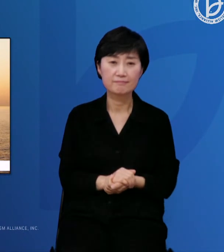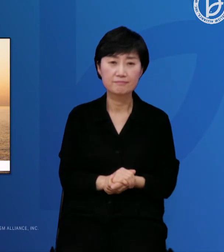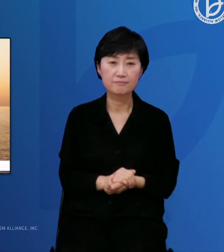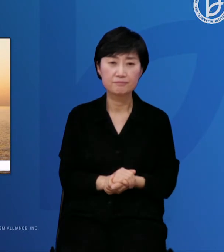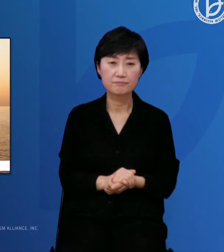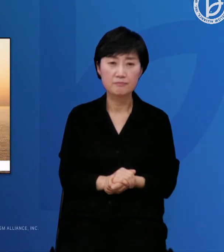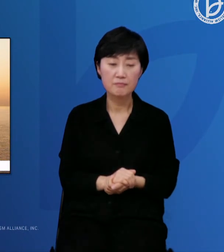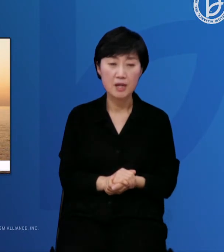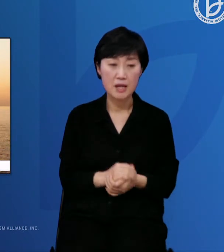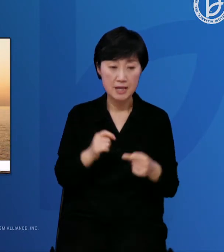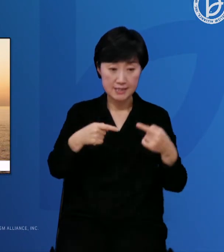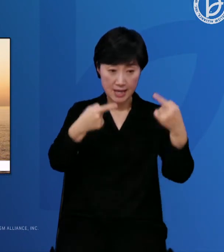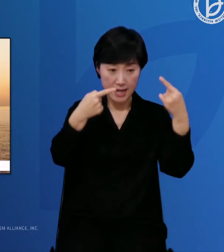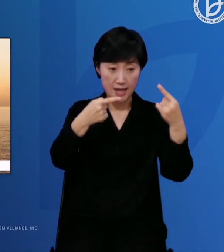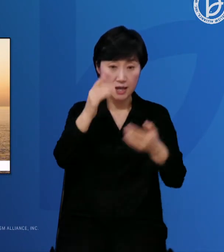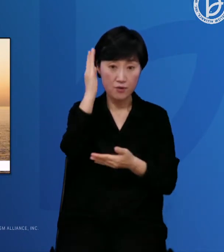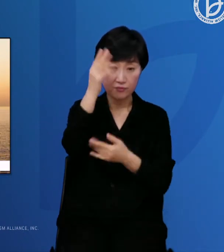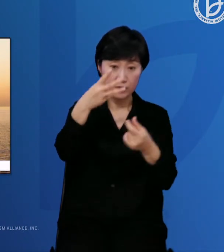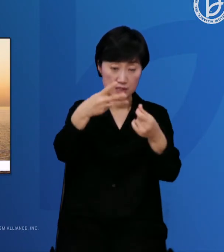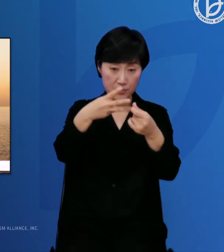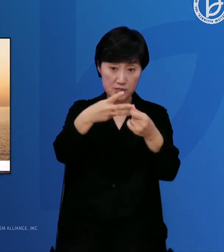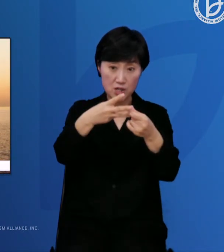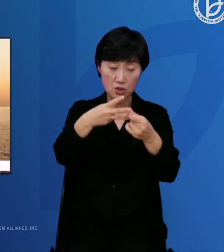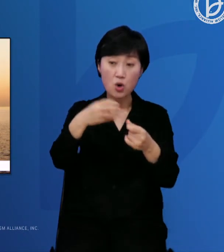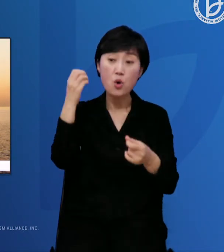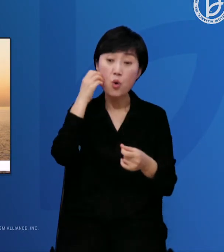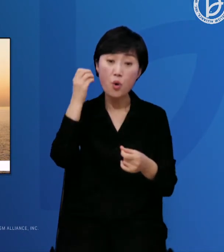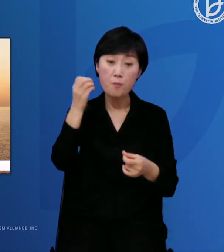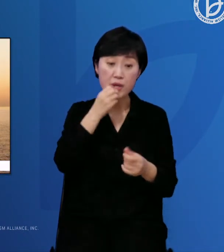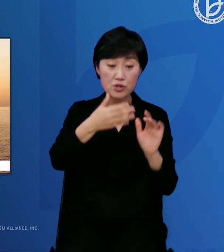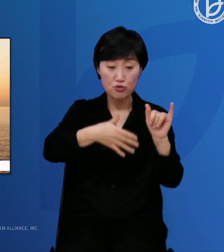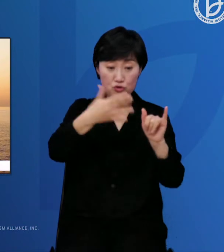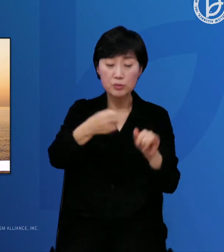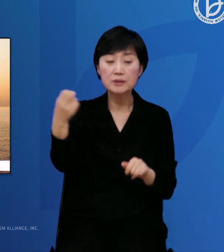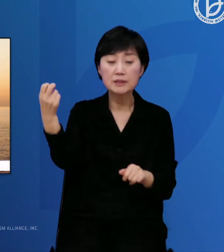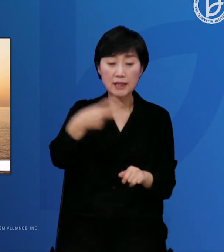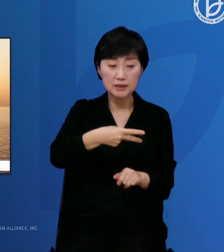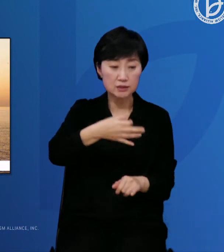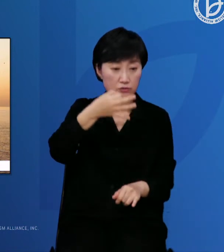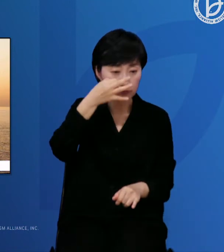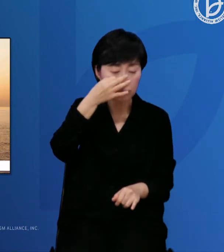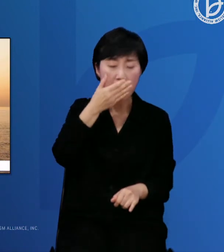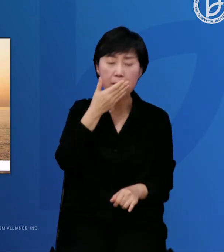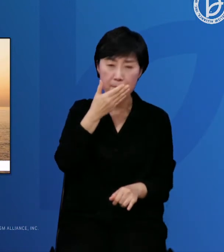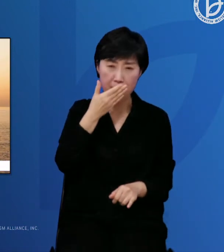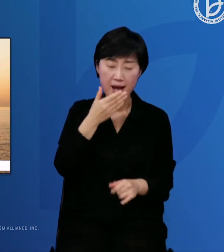원단 기도회 3강 메시지는 홈페이지와 유튜브를 통해 다시 보실 수 있습니다.